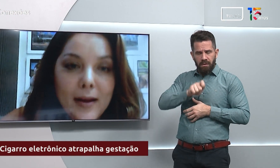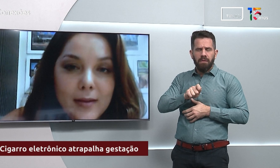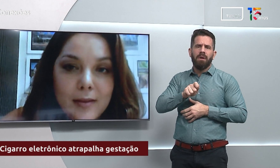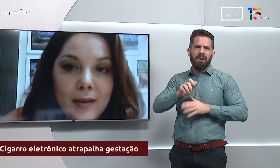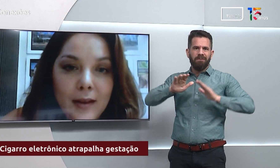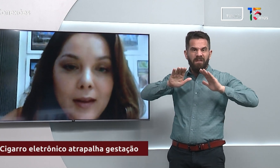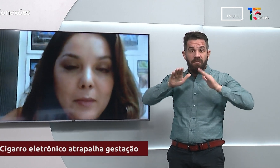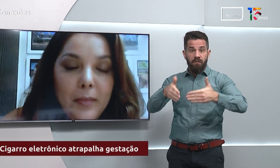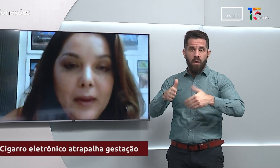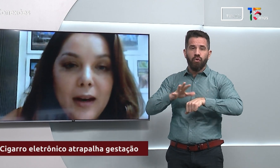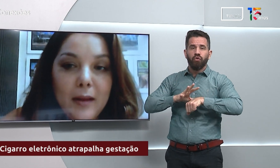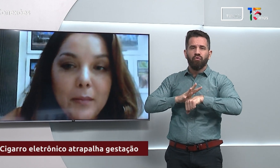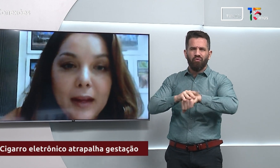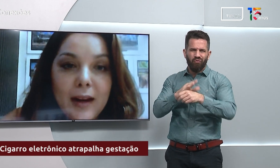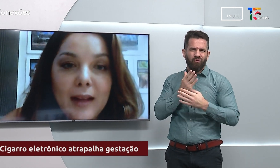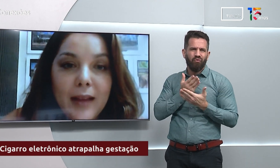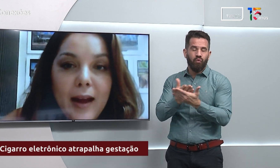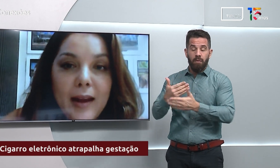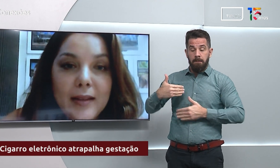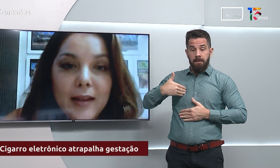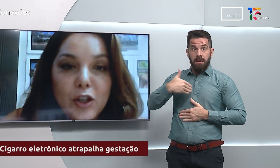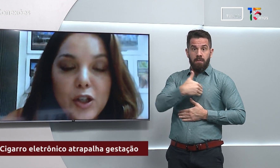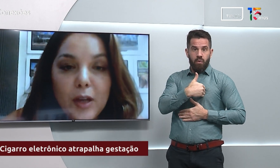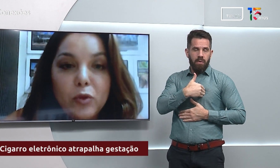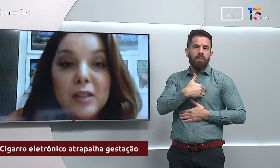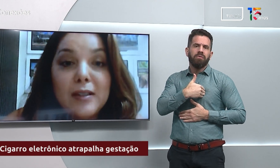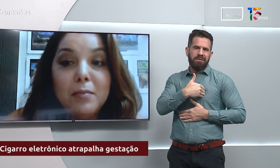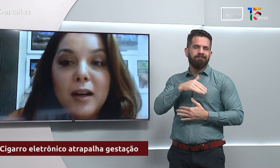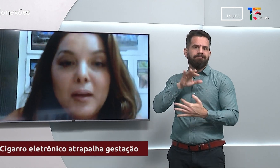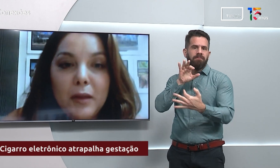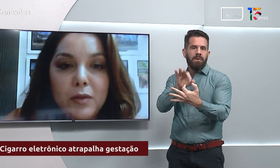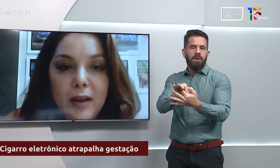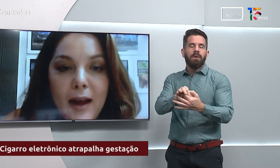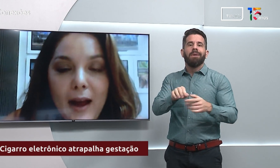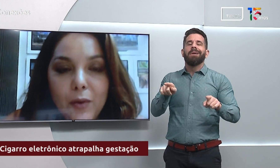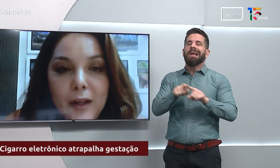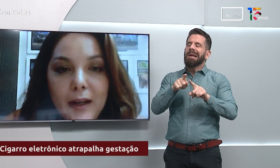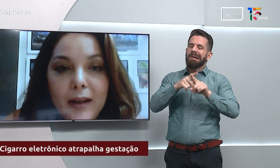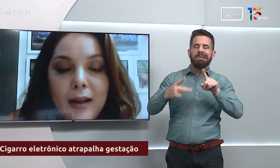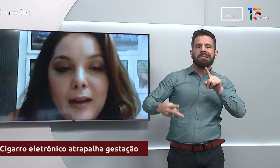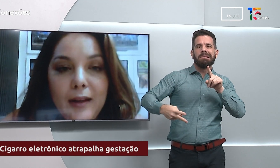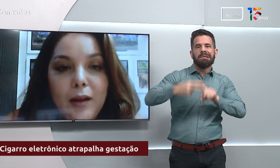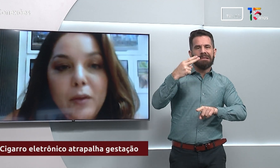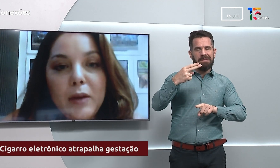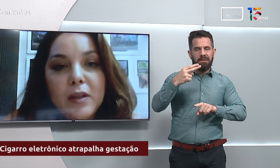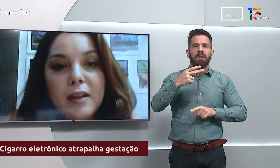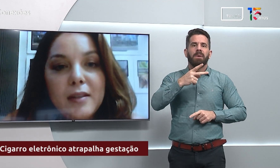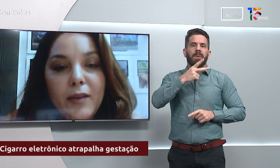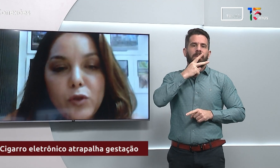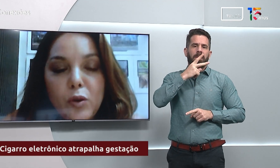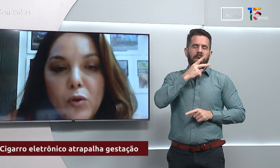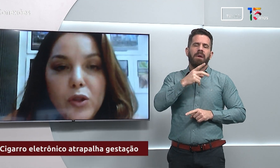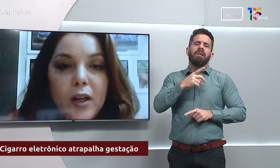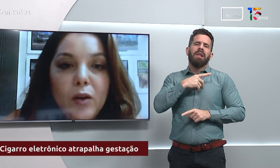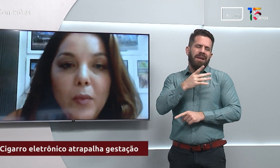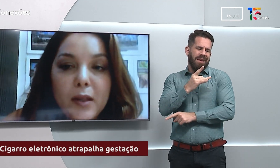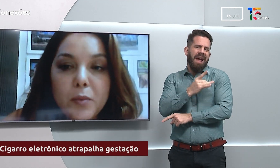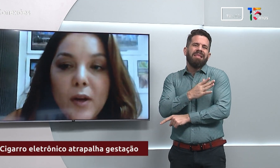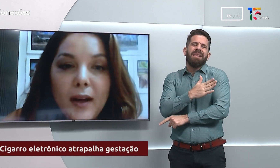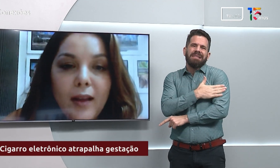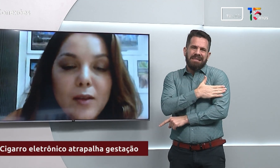funciona, mas o que essas pessoas que tentam largar o tabagismo deveriam fazer ao invés de buscar o